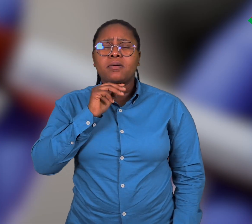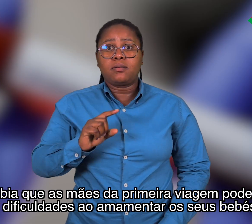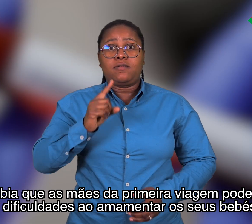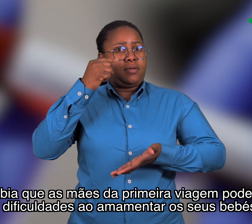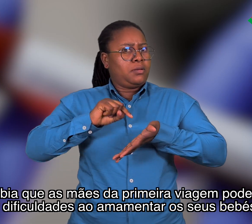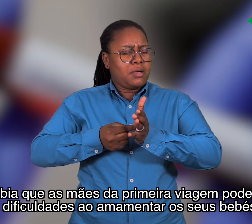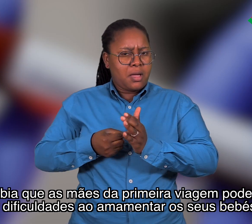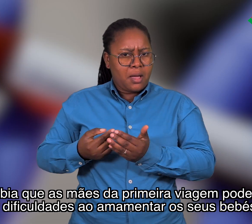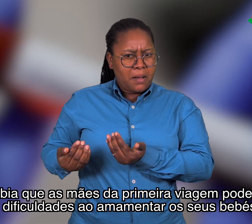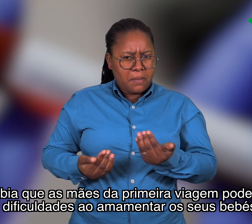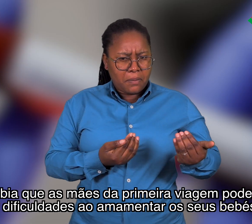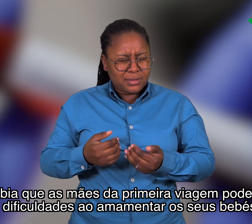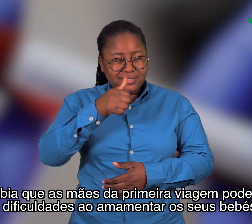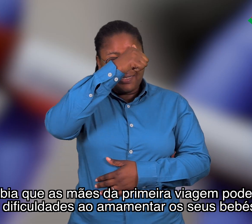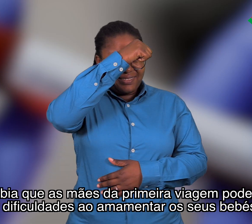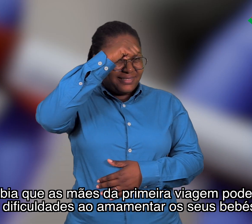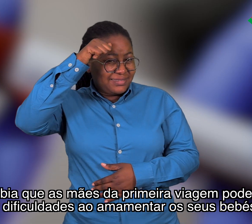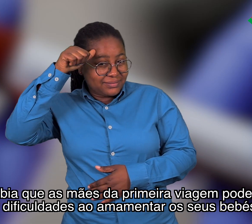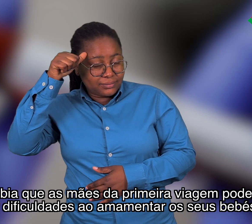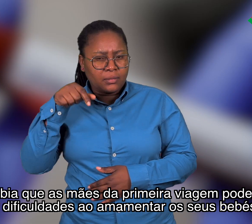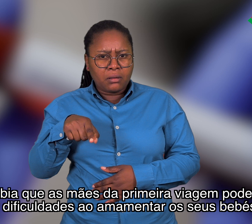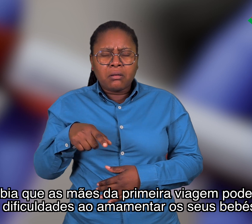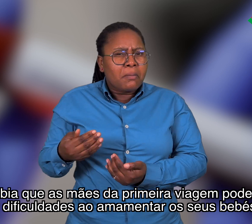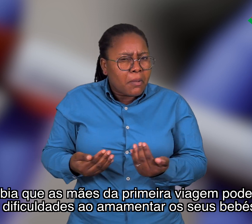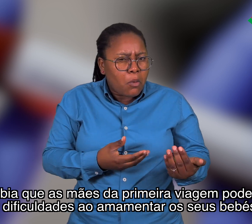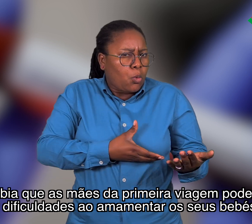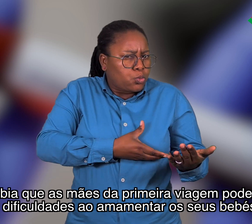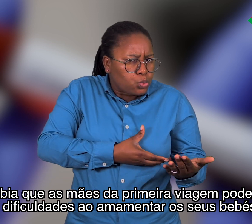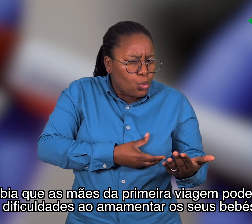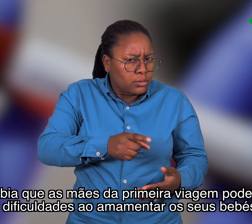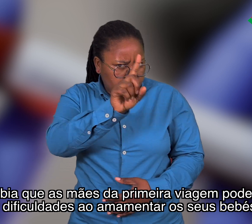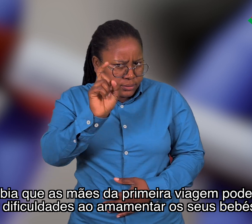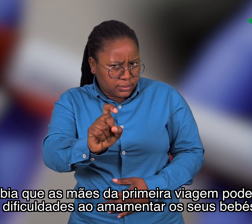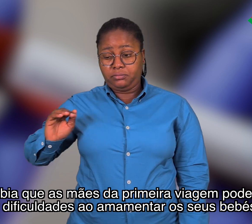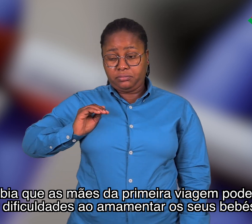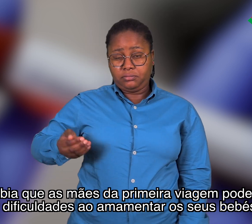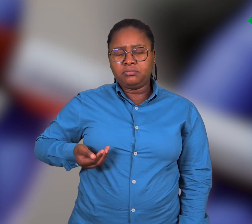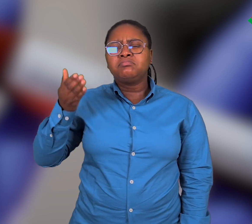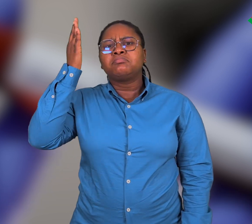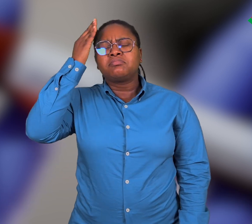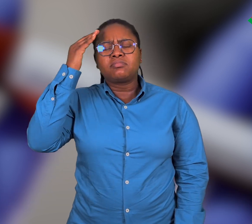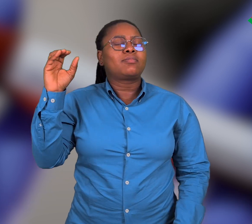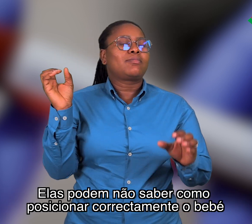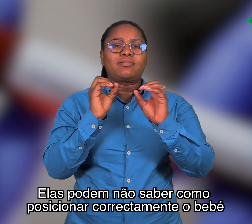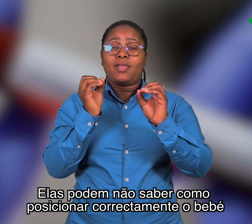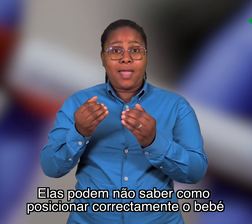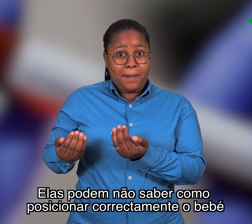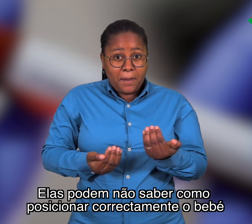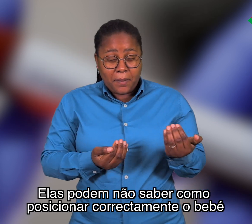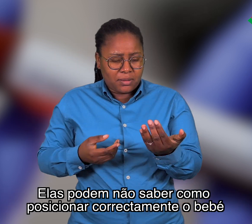Sabia que as mães da primeira viagem podem ter dificuldades ao amamentar os seus bebês? Elas podem não saber